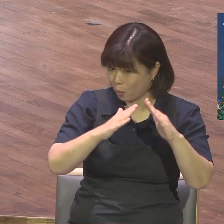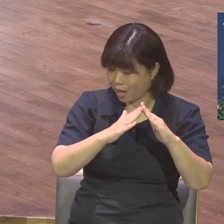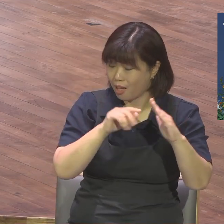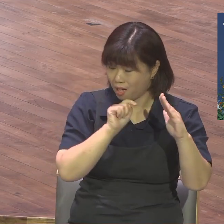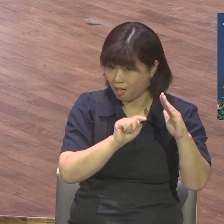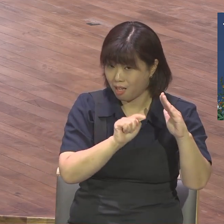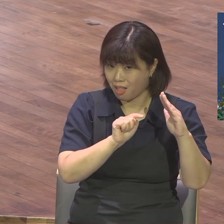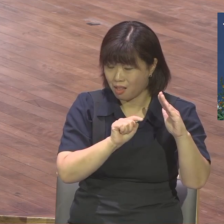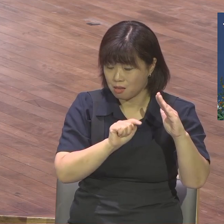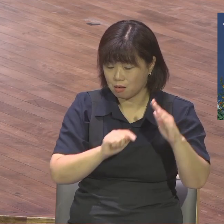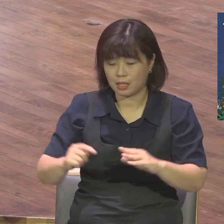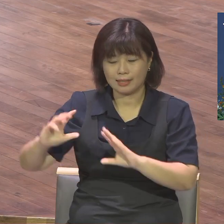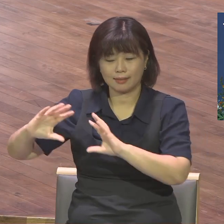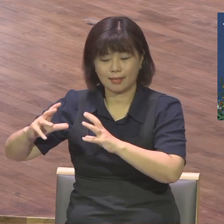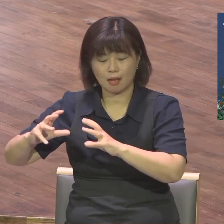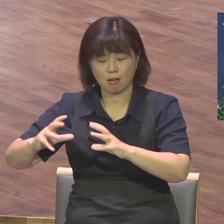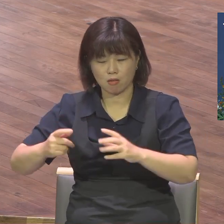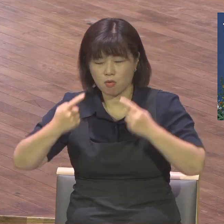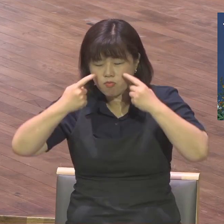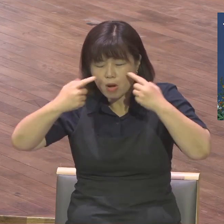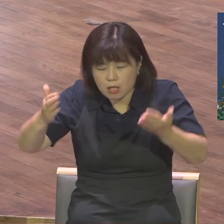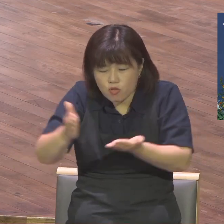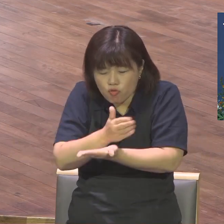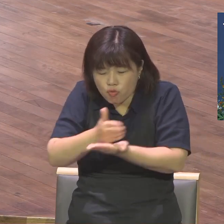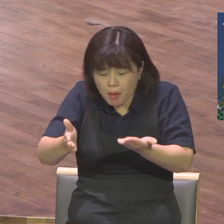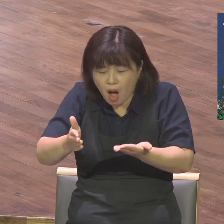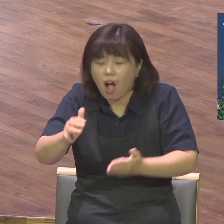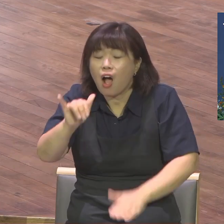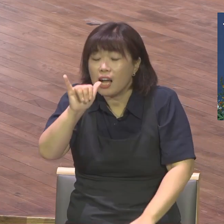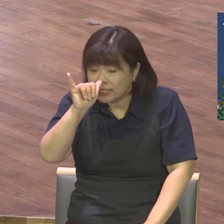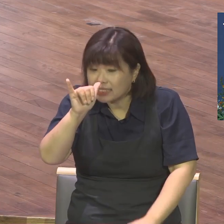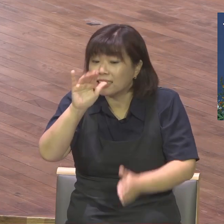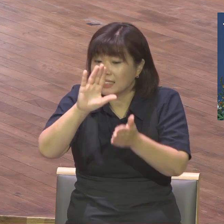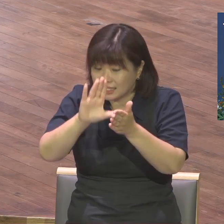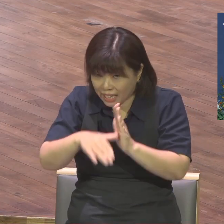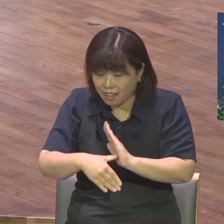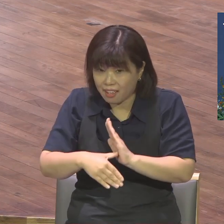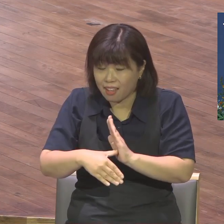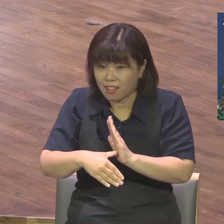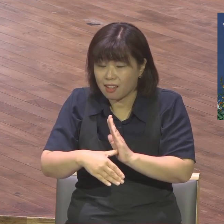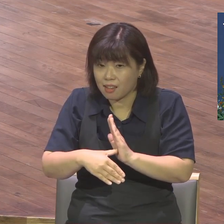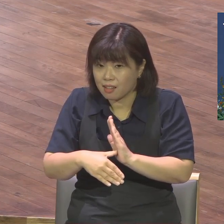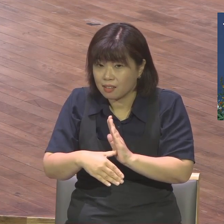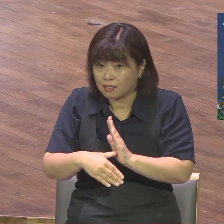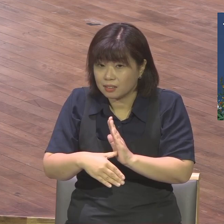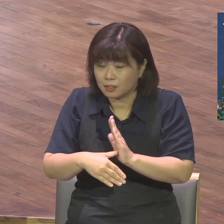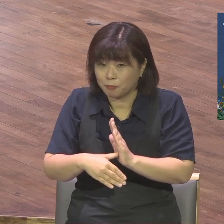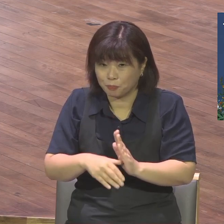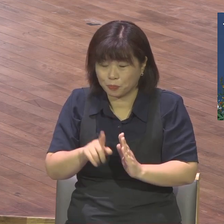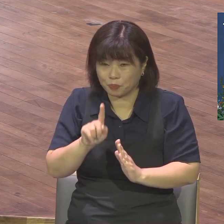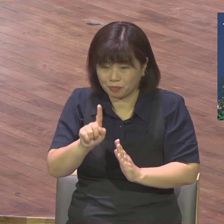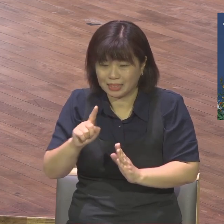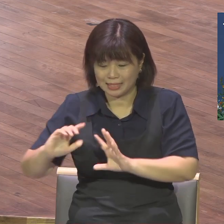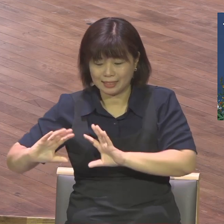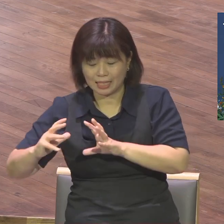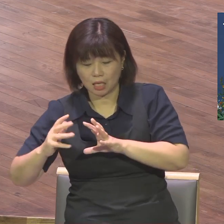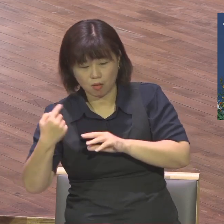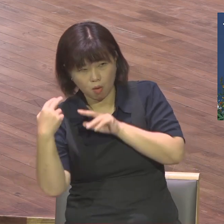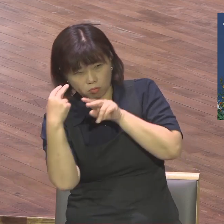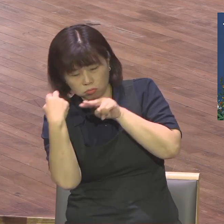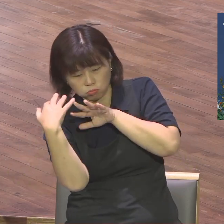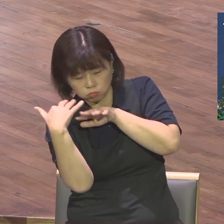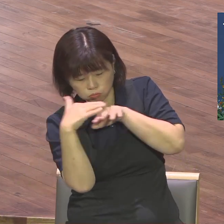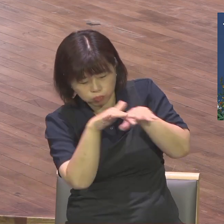세상과 구별될 때 교회는 세상의 관심을 끌게 되어 있다. 처음에는 세상이